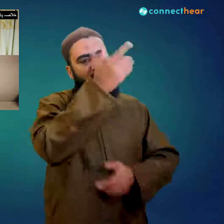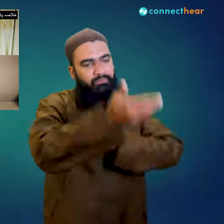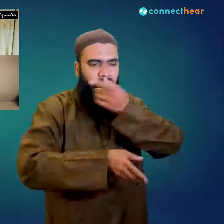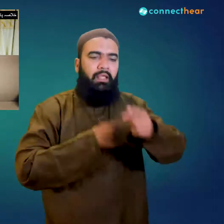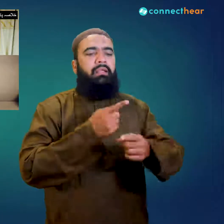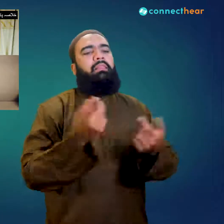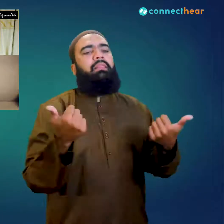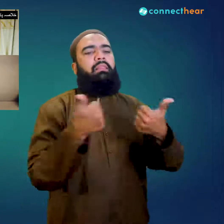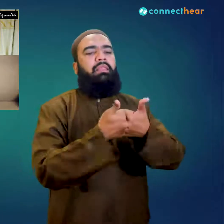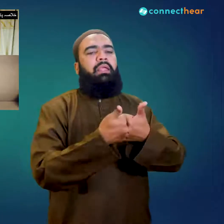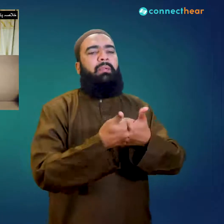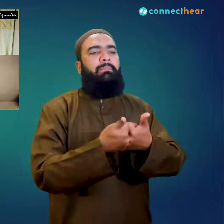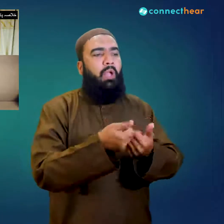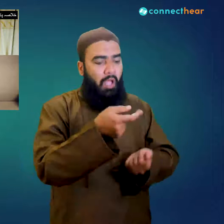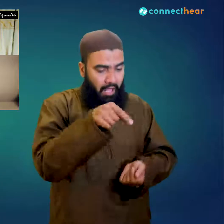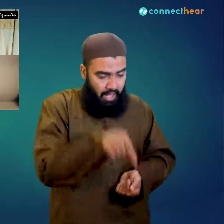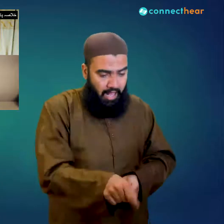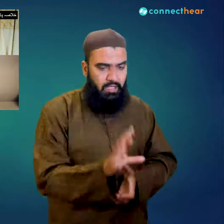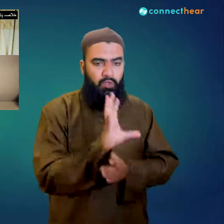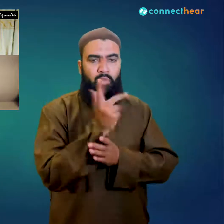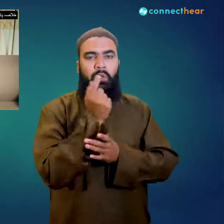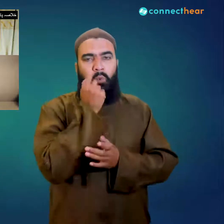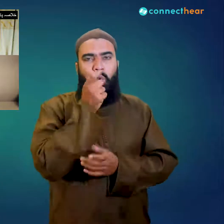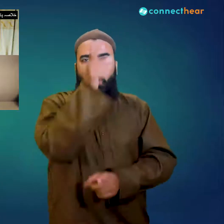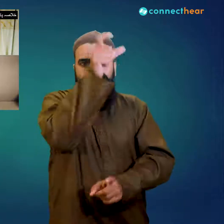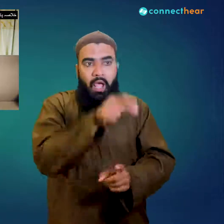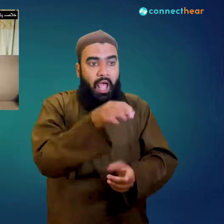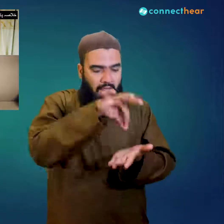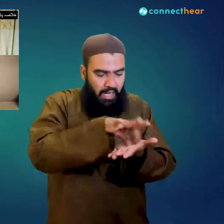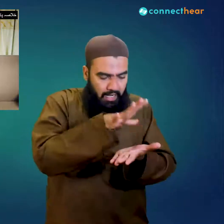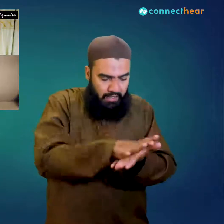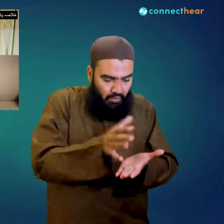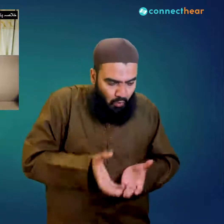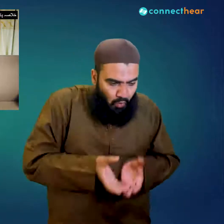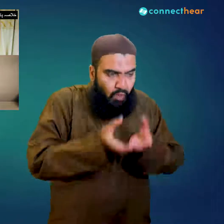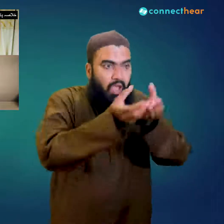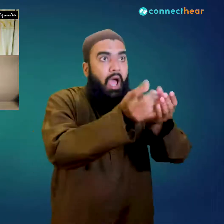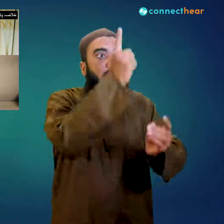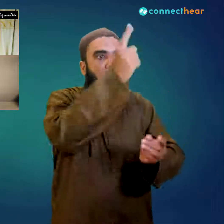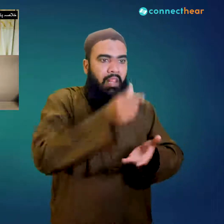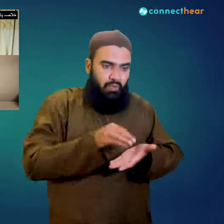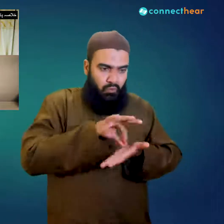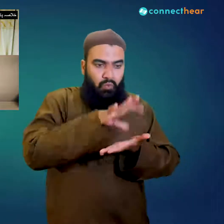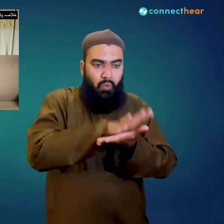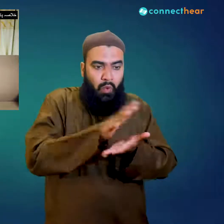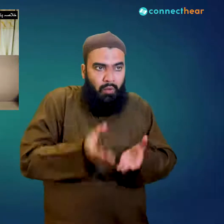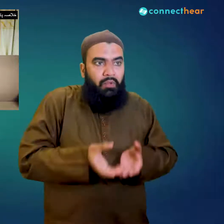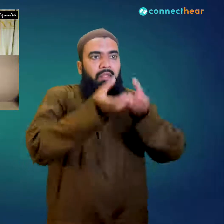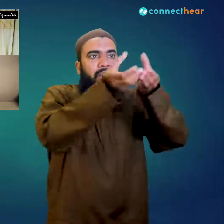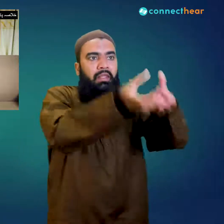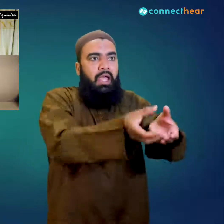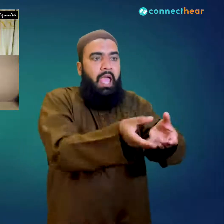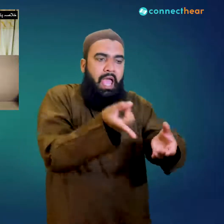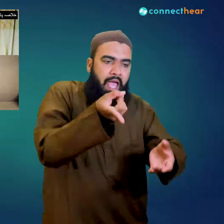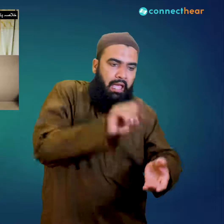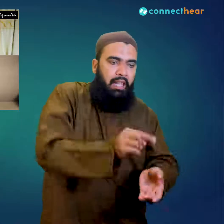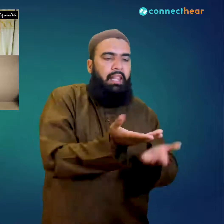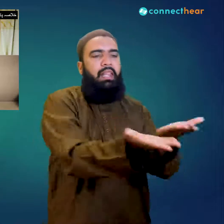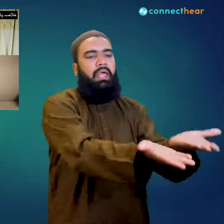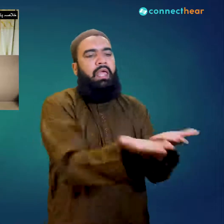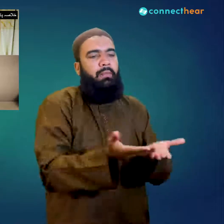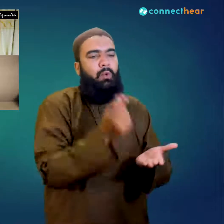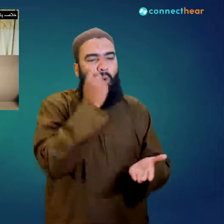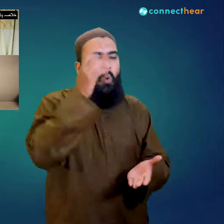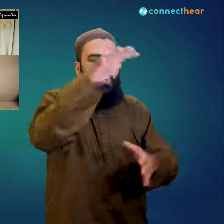سے تعبیر فرما کر یہ بات ذہن نشین کر دی گئی کہ یہ ایسے ہی ہے جیسے کہ تم دے رہے ہو تو تمہیں واپس ملے گا، بلکہ فرمایا